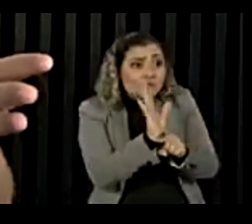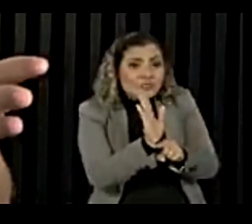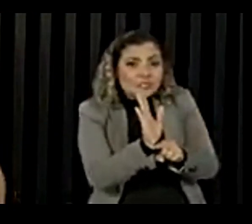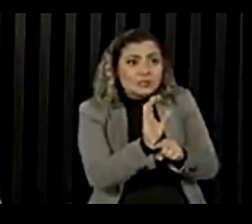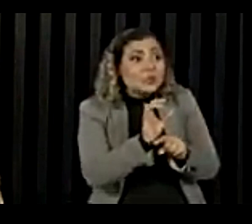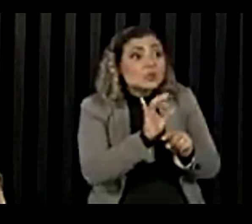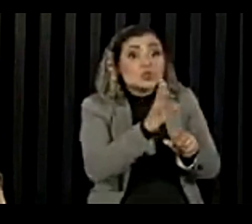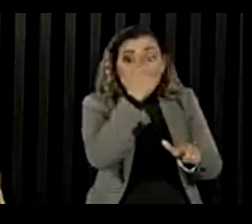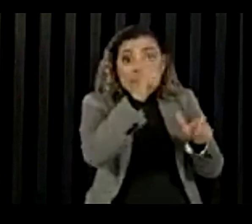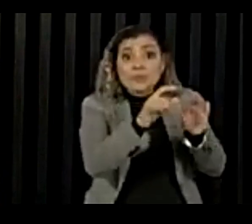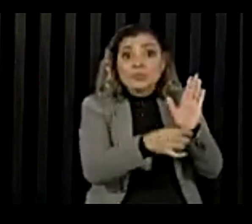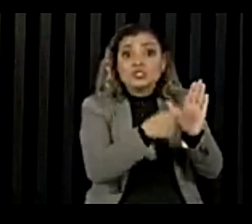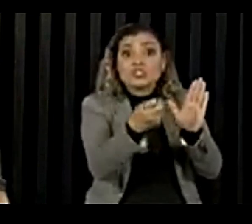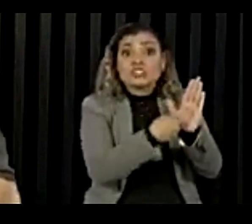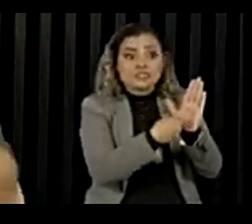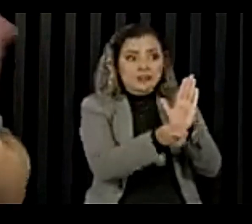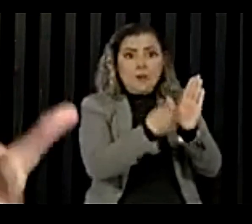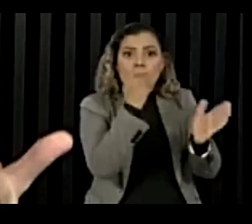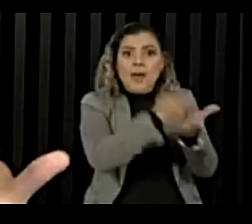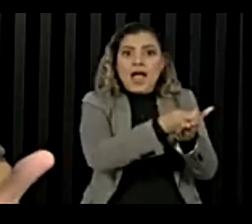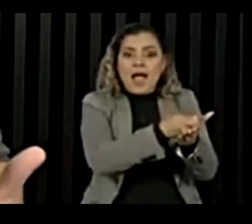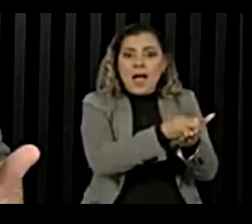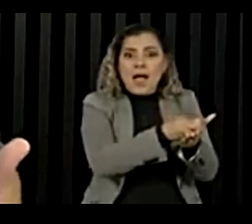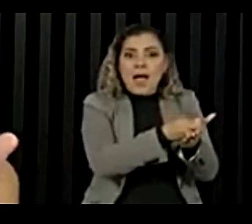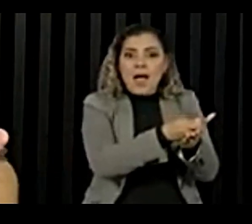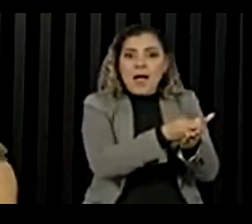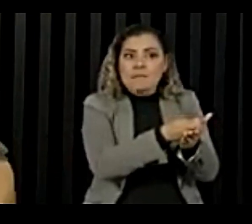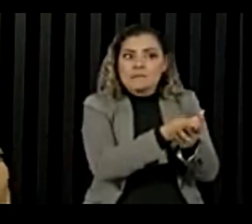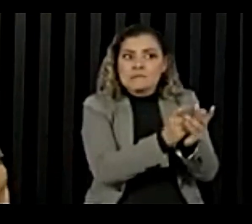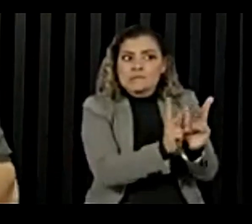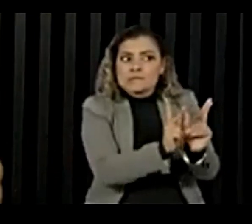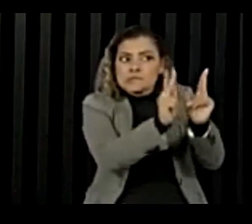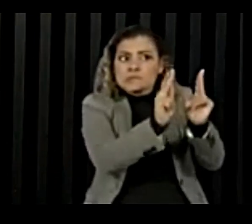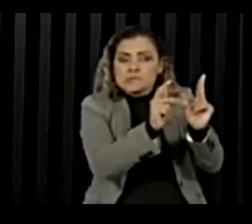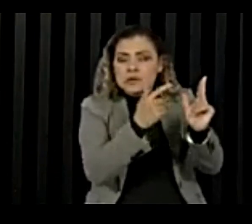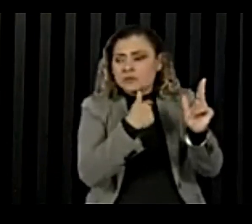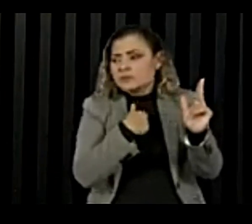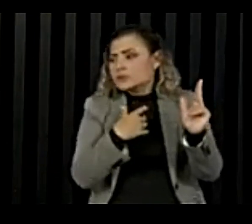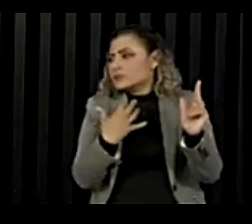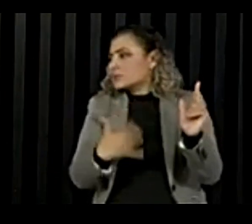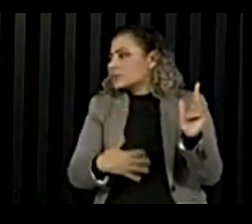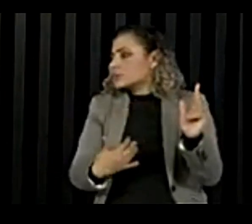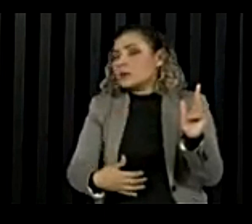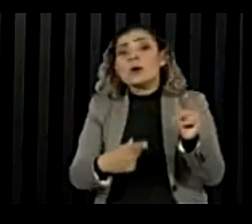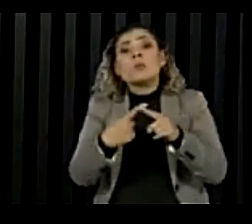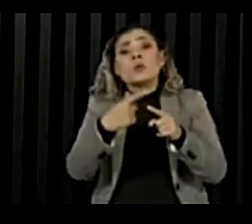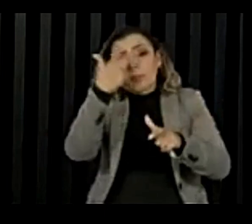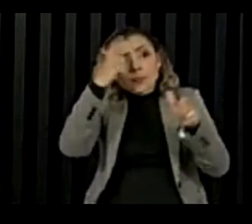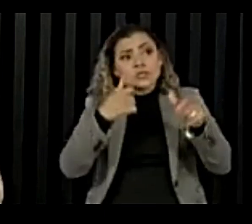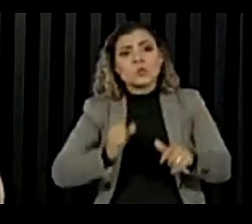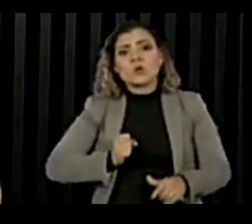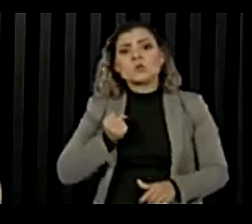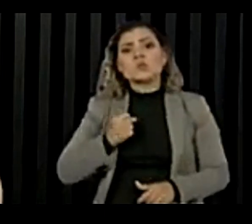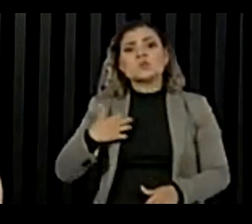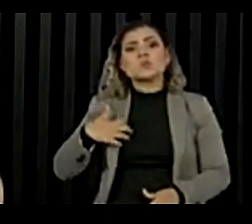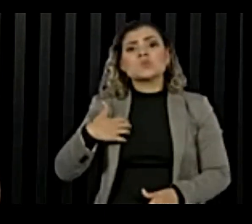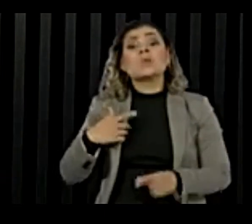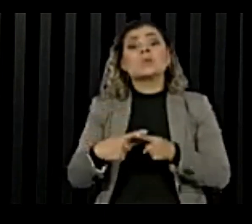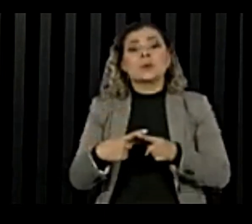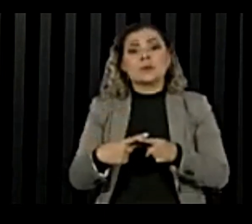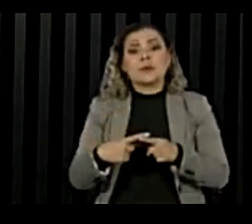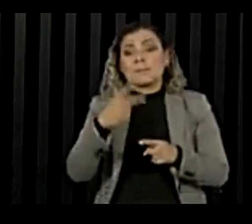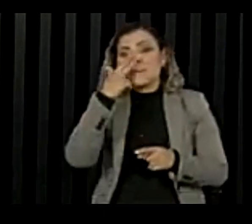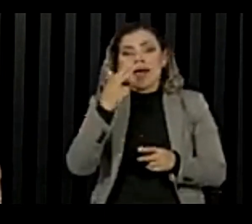assinante. Nesse momento tem muita gente ficando muito irritada com isso. Por que as pessoas estão ficando irritadas com isso? Porque não está sendo feito da maneira